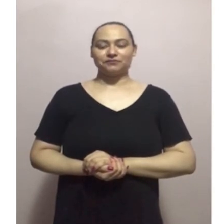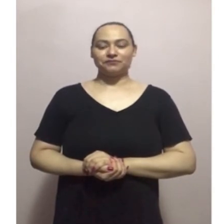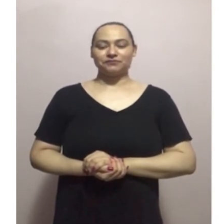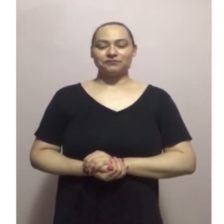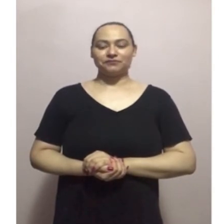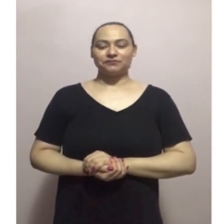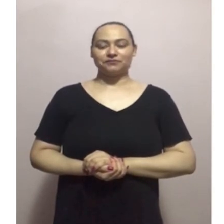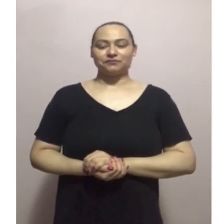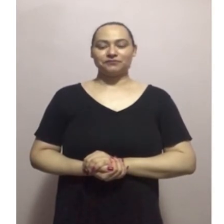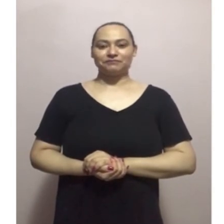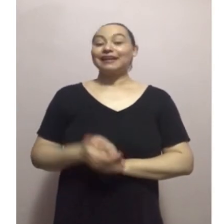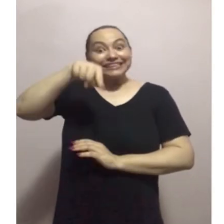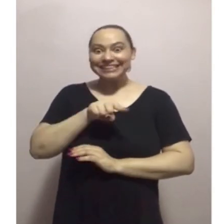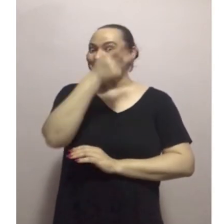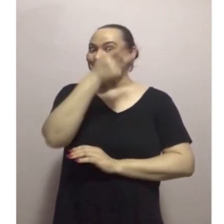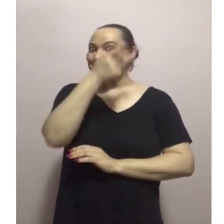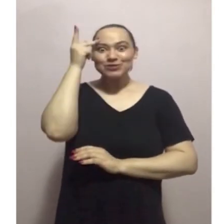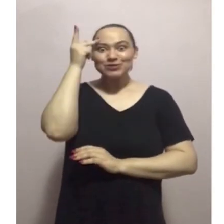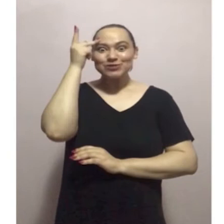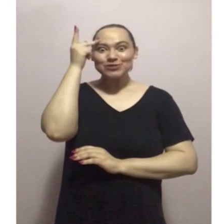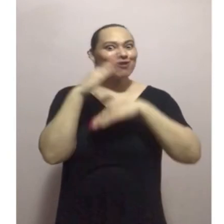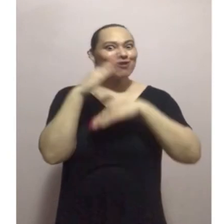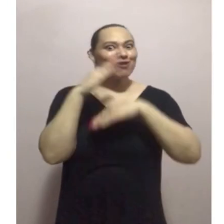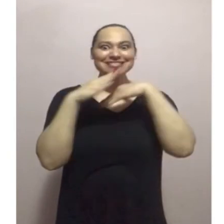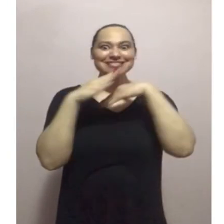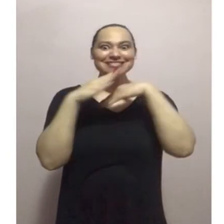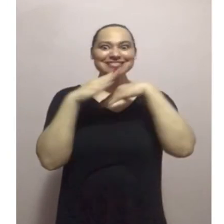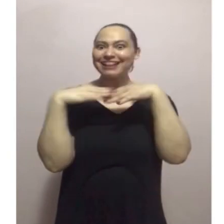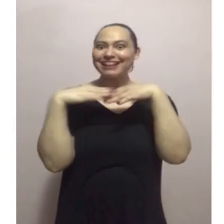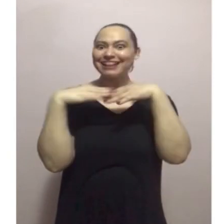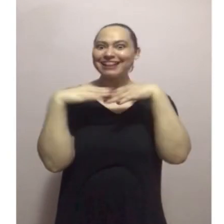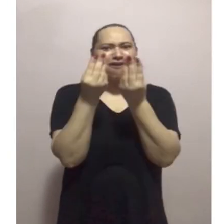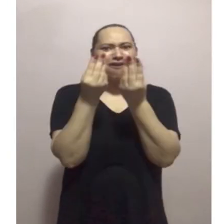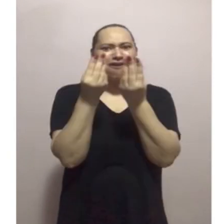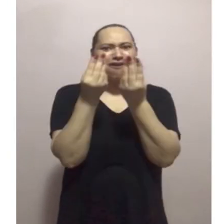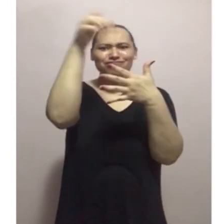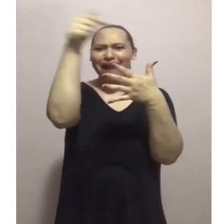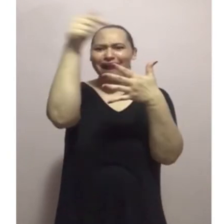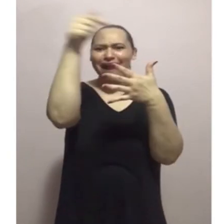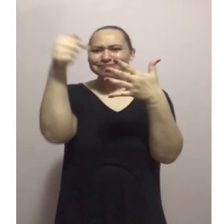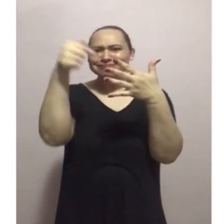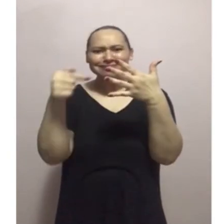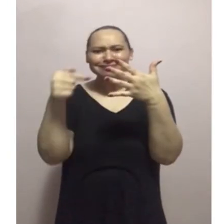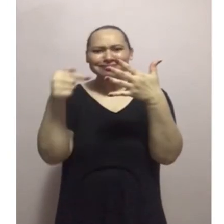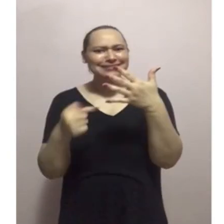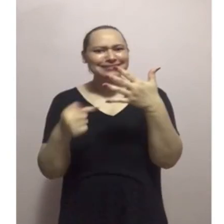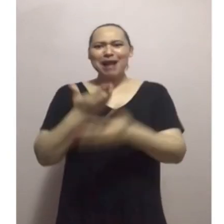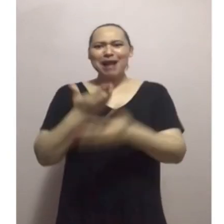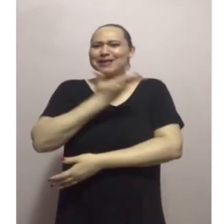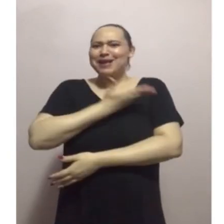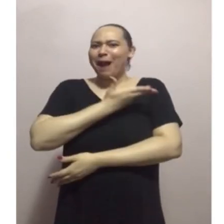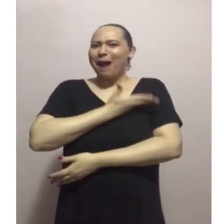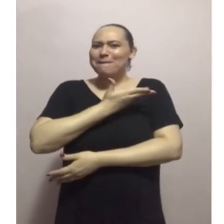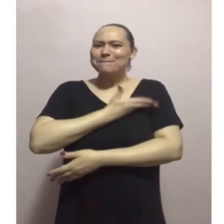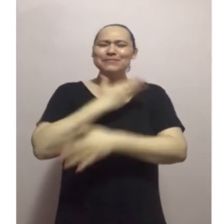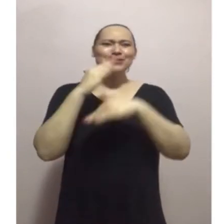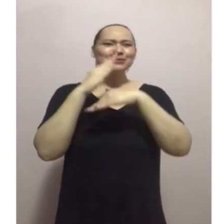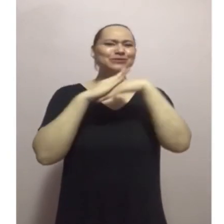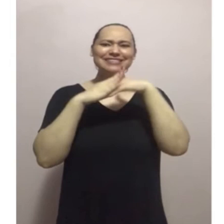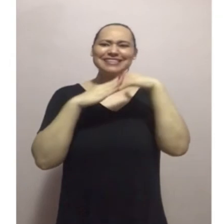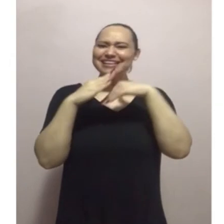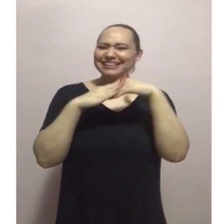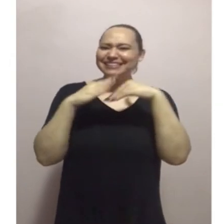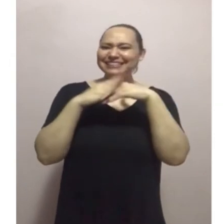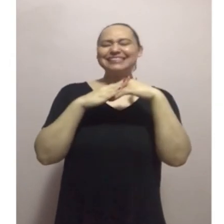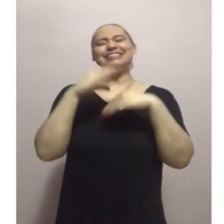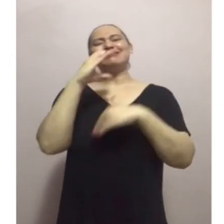Tanta gente querida, Márcio Medina, Tatá Spala, Maria Cima, estou feliz demais de você. Celcinho, você